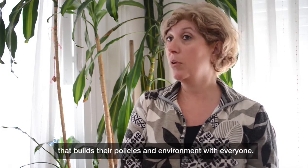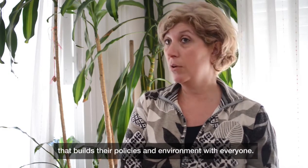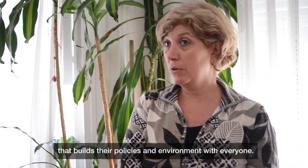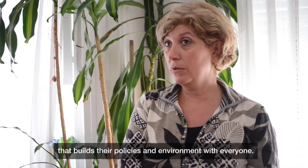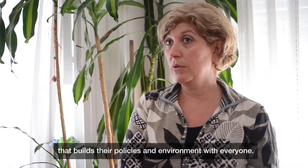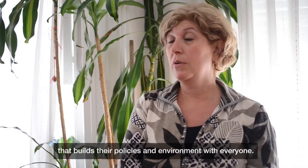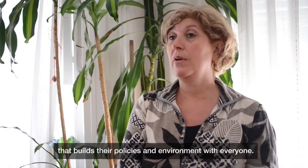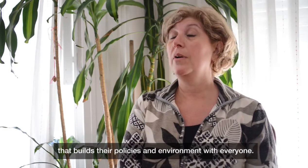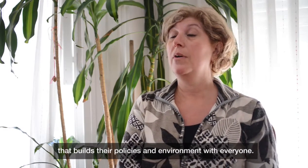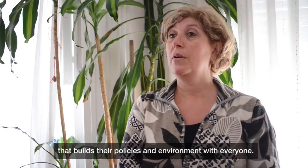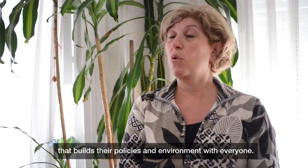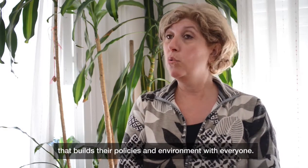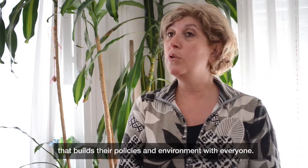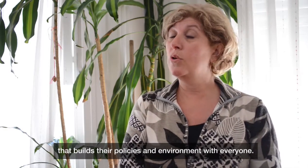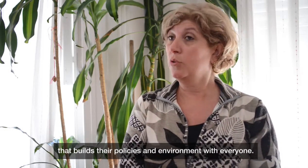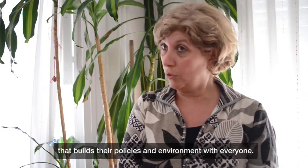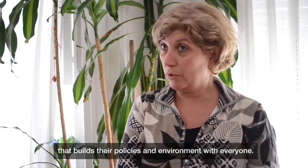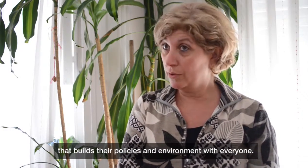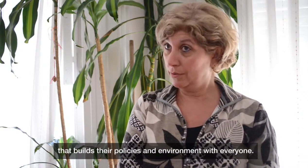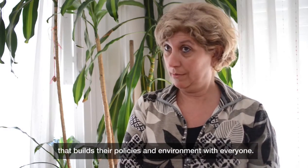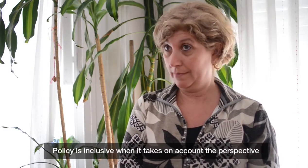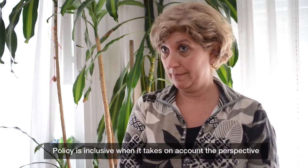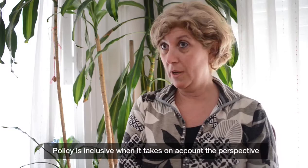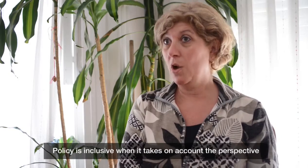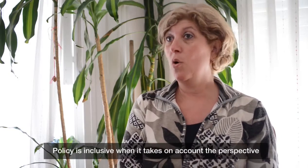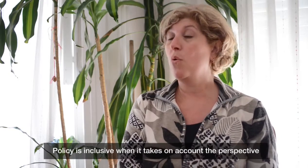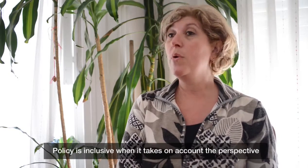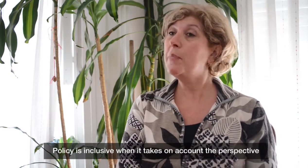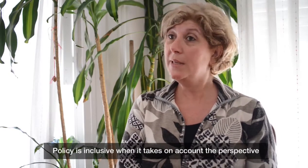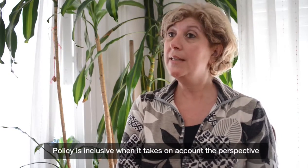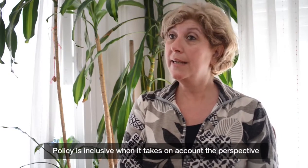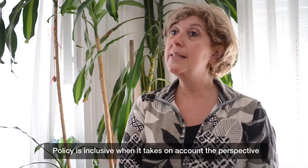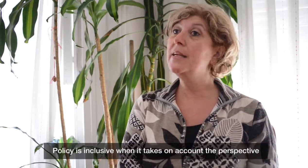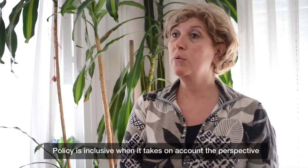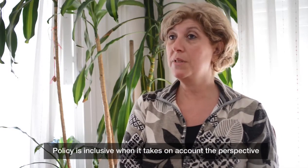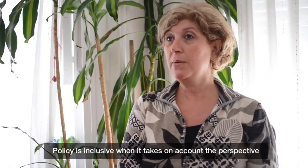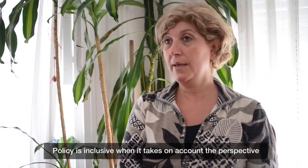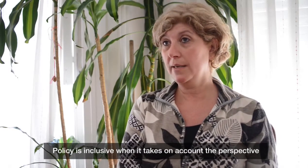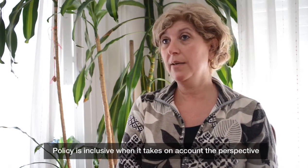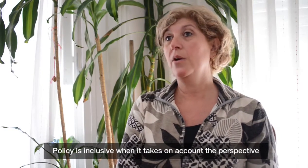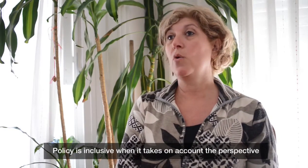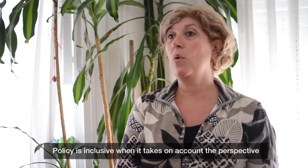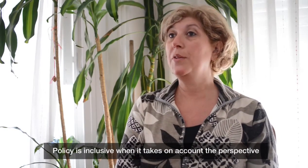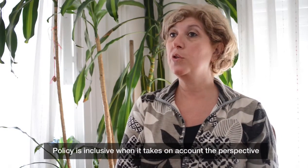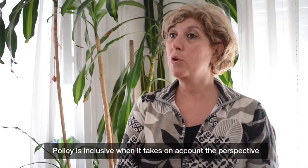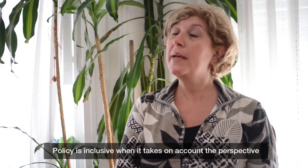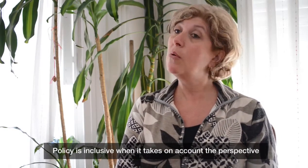entorno junto con todos. Una política es inclusiva cuando toma en